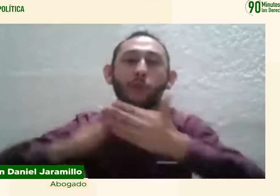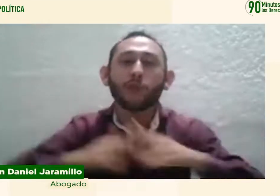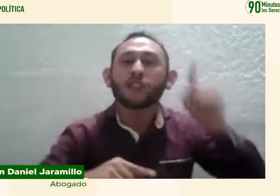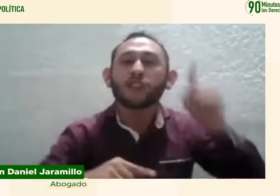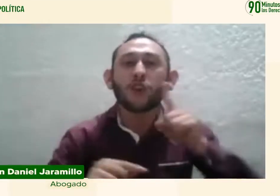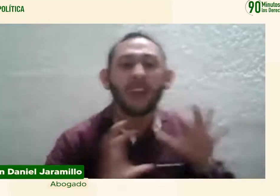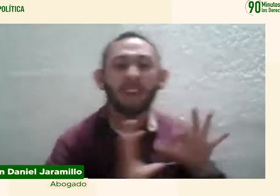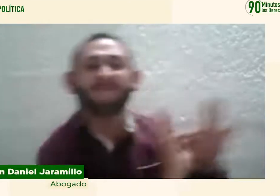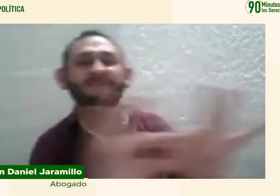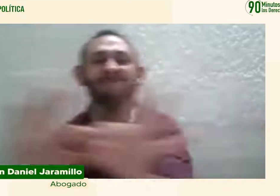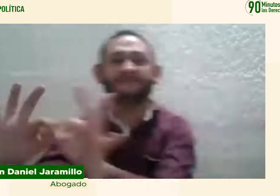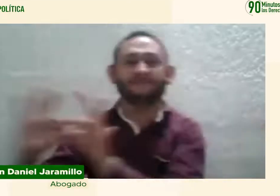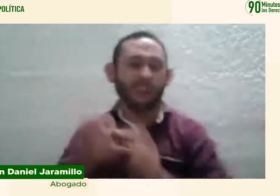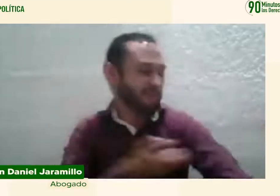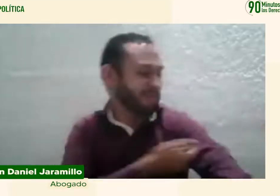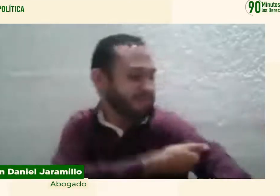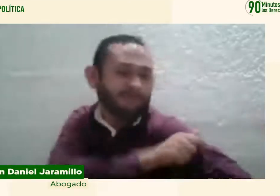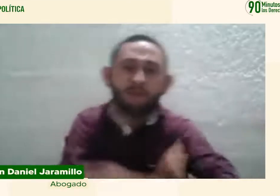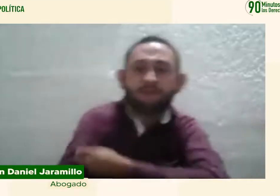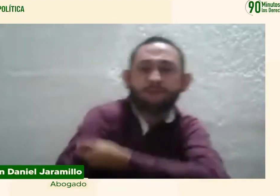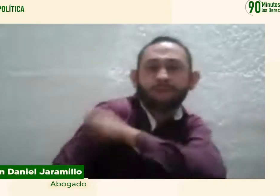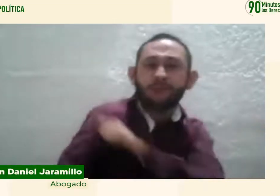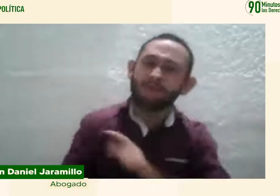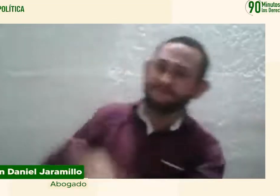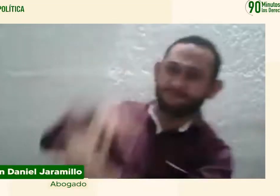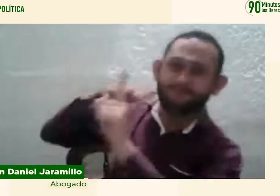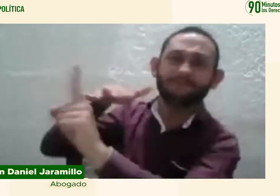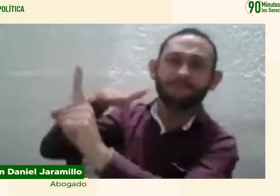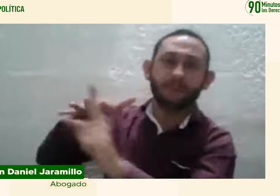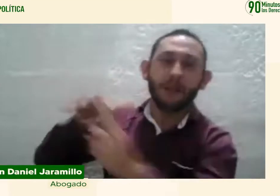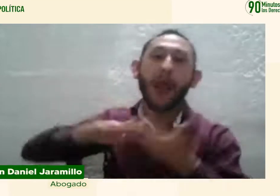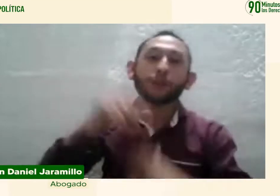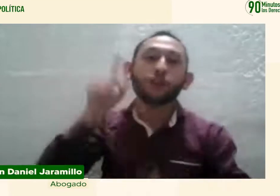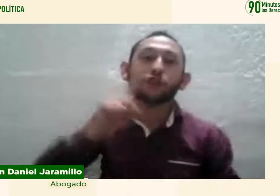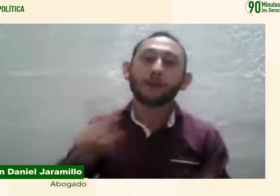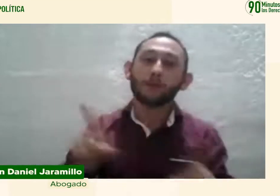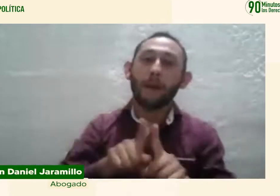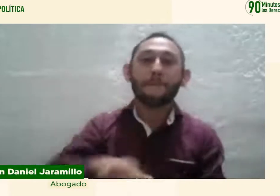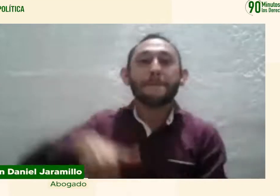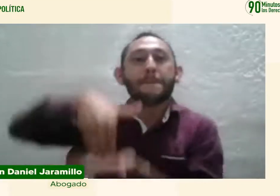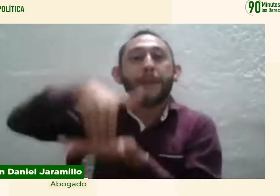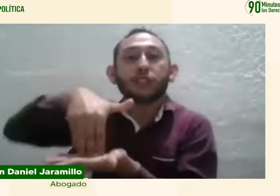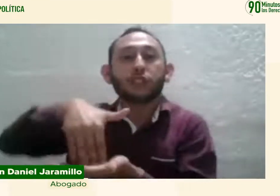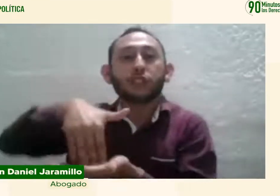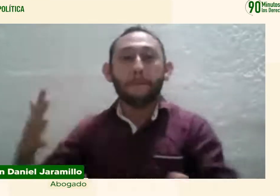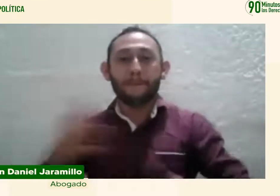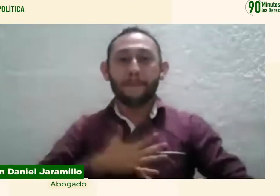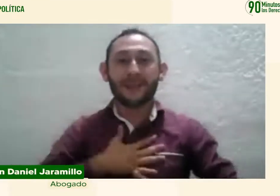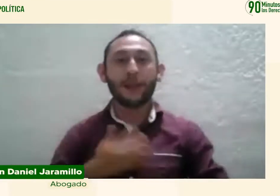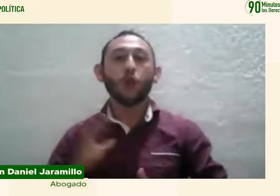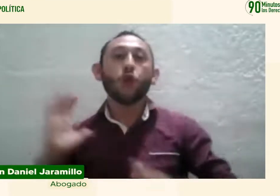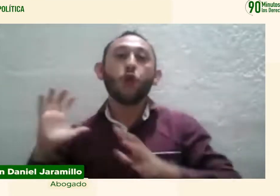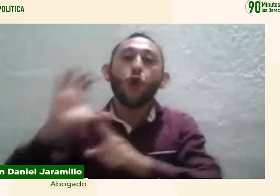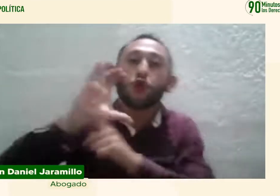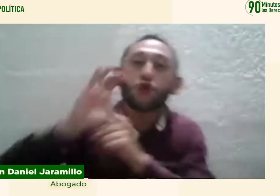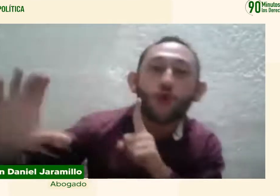muchas cosas pero también es importante que dentro de la comunidad sorda nos rebajemos y hagamos incidencia realmente